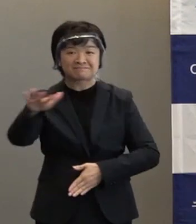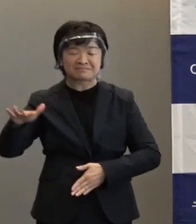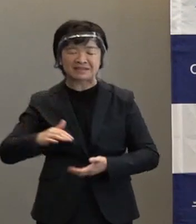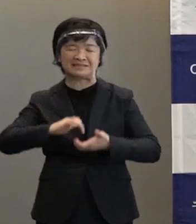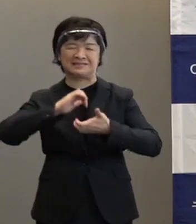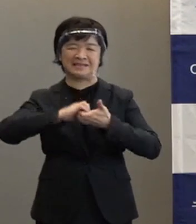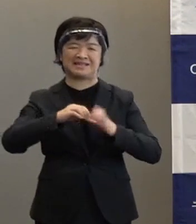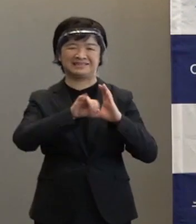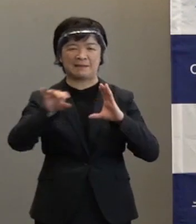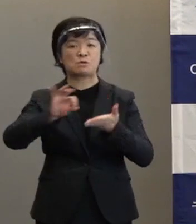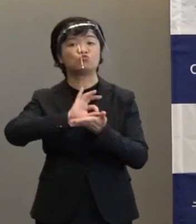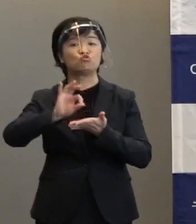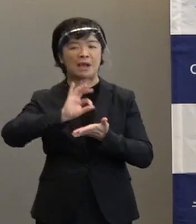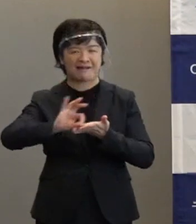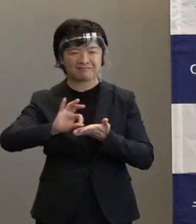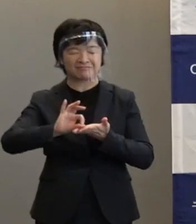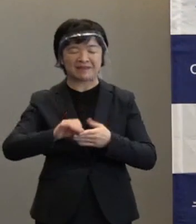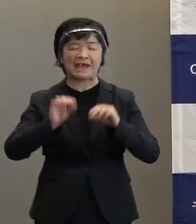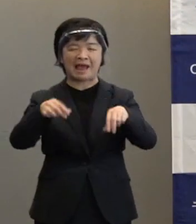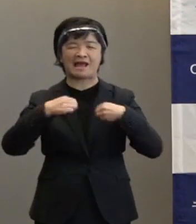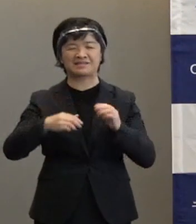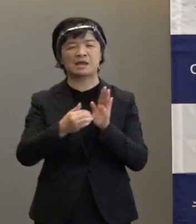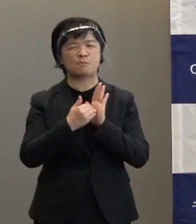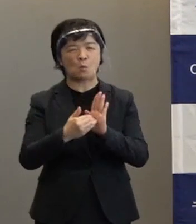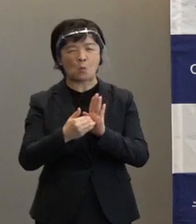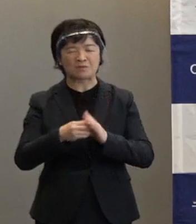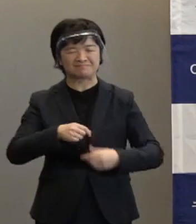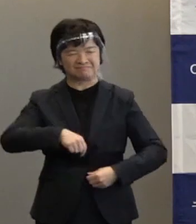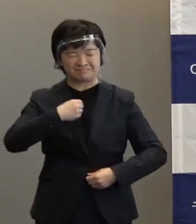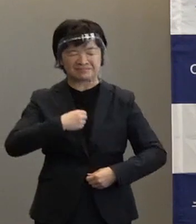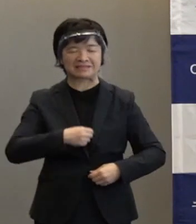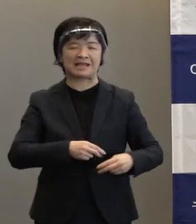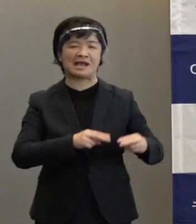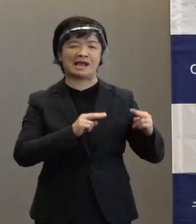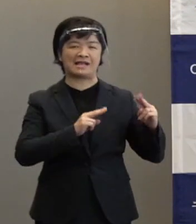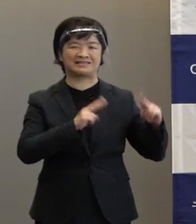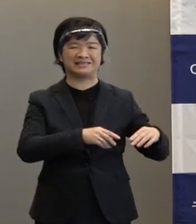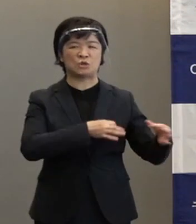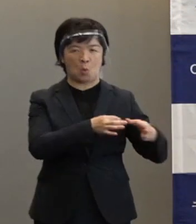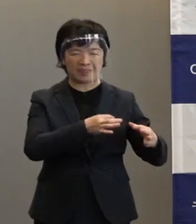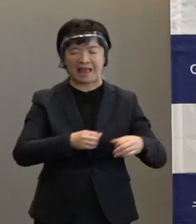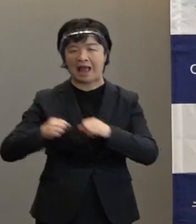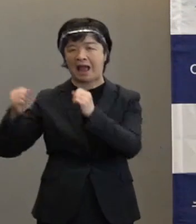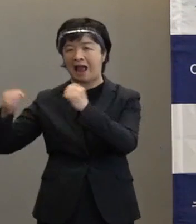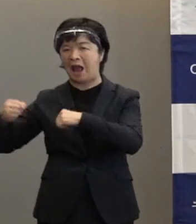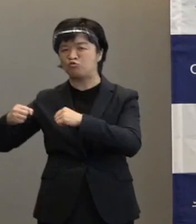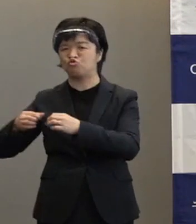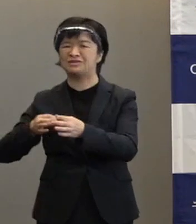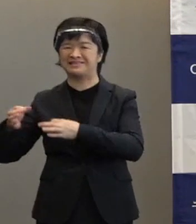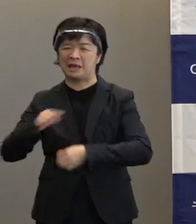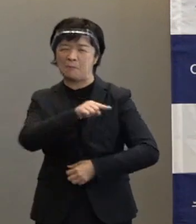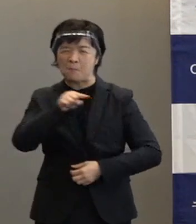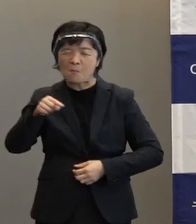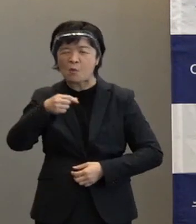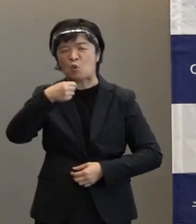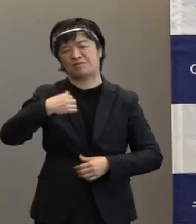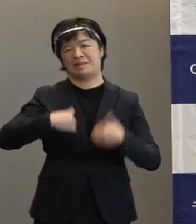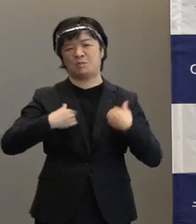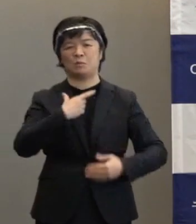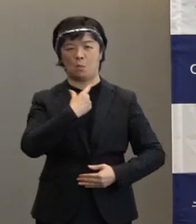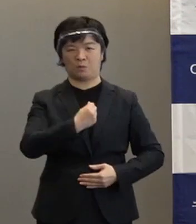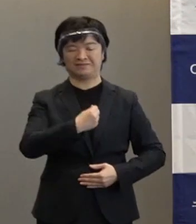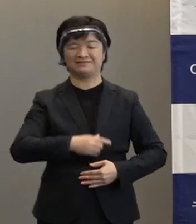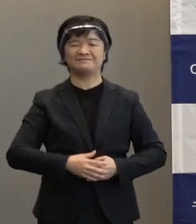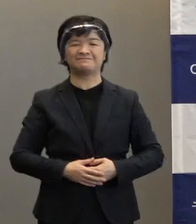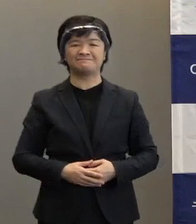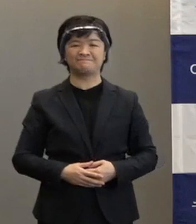ご活用いただき、感染防止対策が取られた認証店確認店で安心してお食事を楽しんでいただきたいと思います。